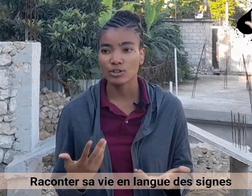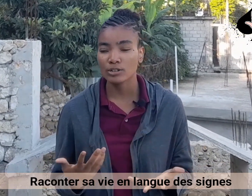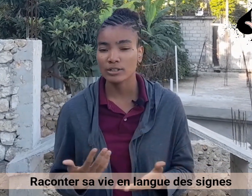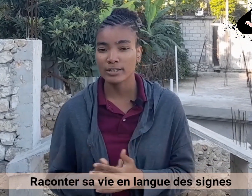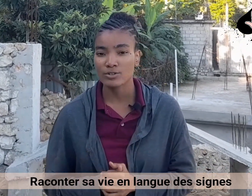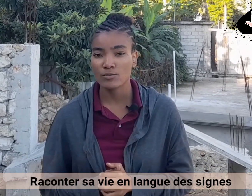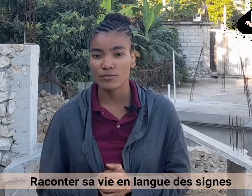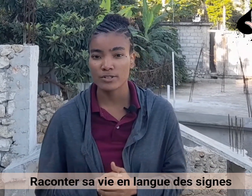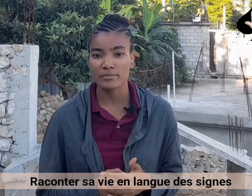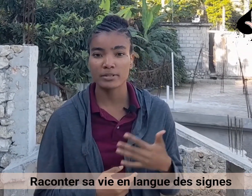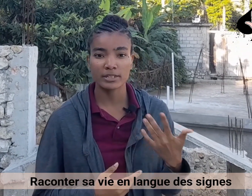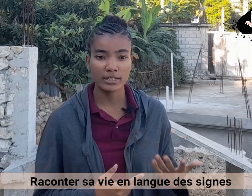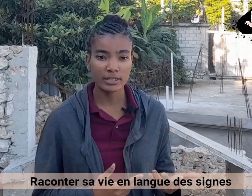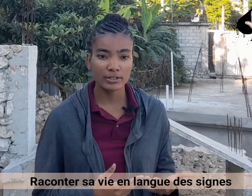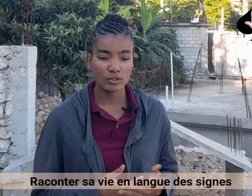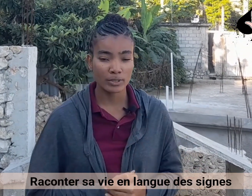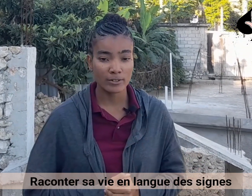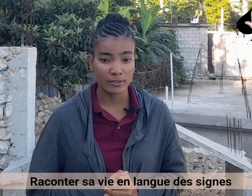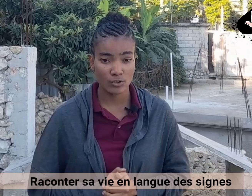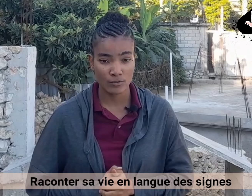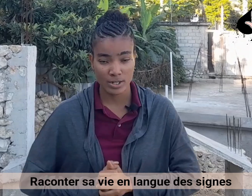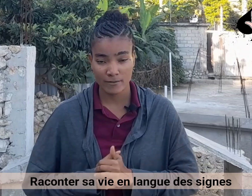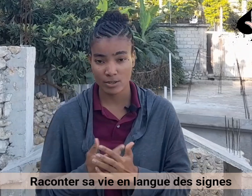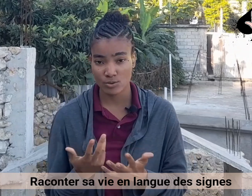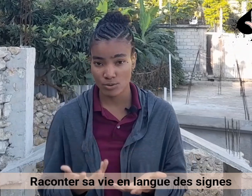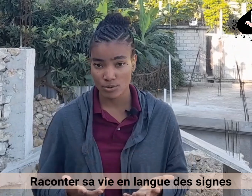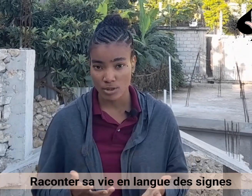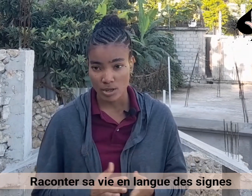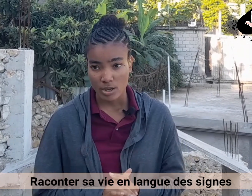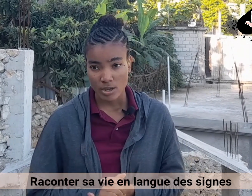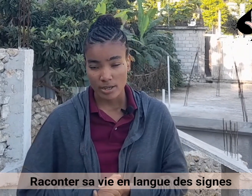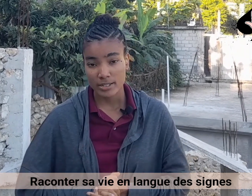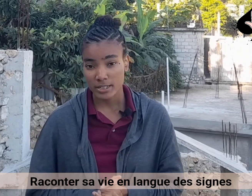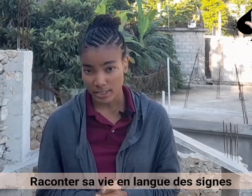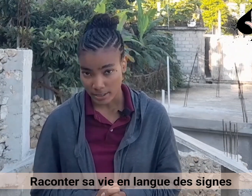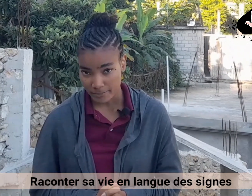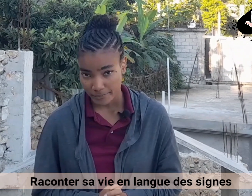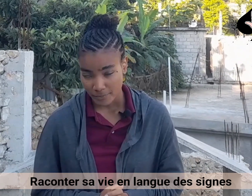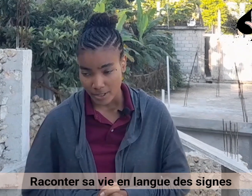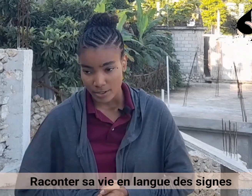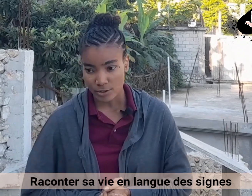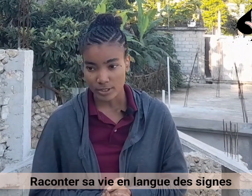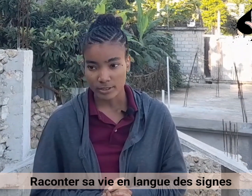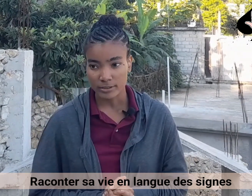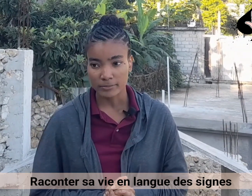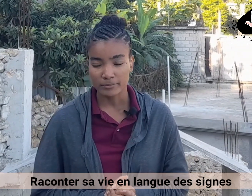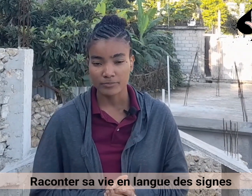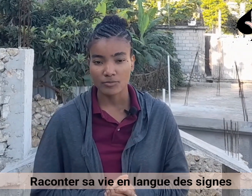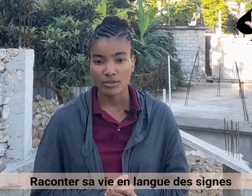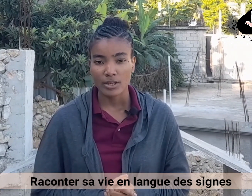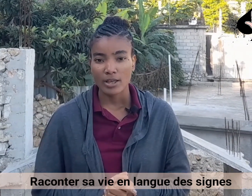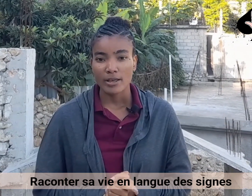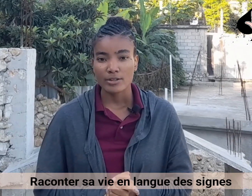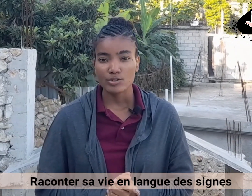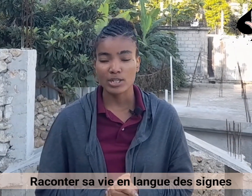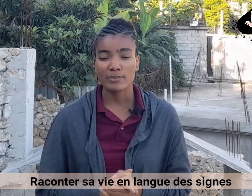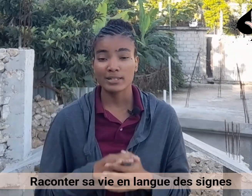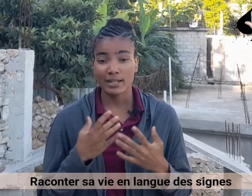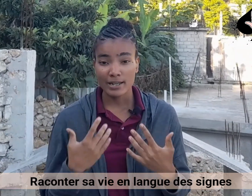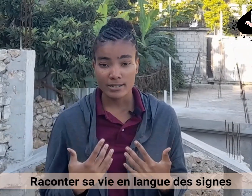l'école, quand est-ce que vous vous êtes marié, combien d'enfants que vous avez eu, etc. Donc, ce qui m'intéresse,